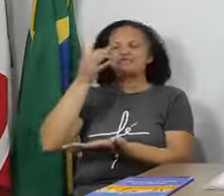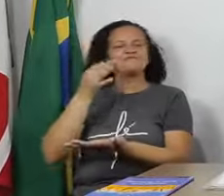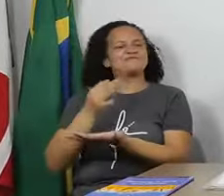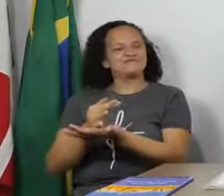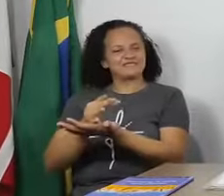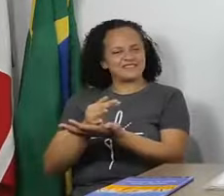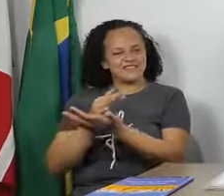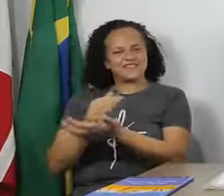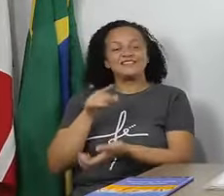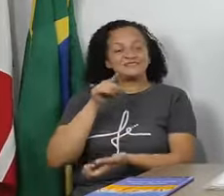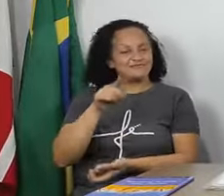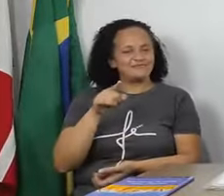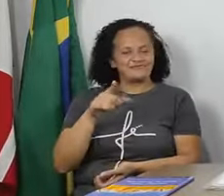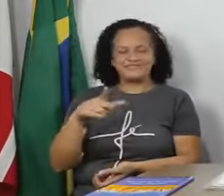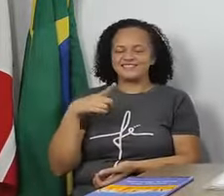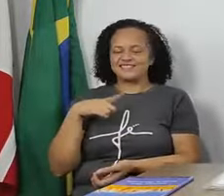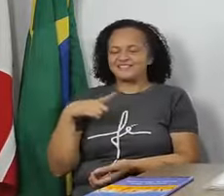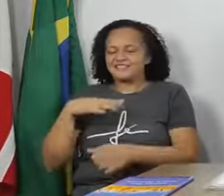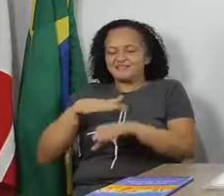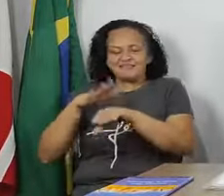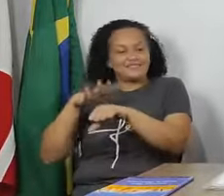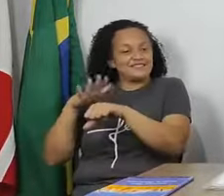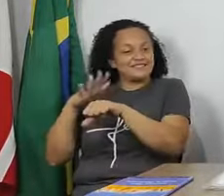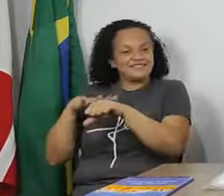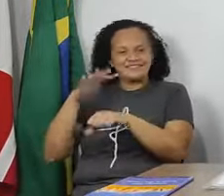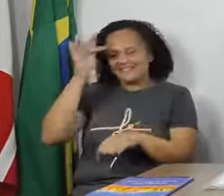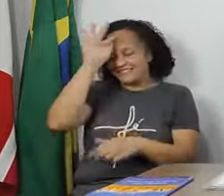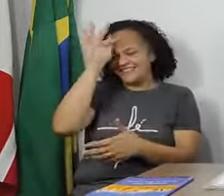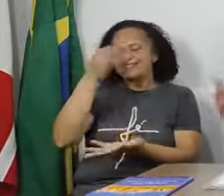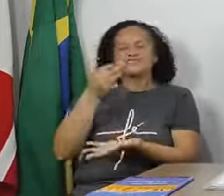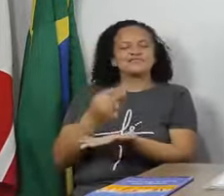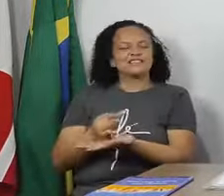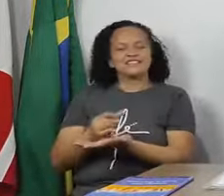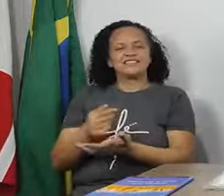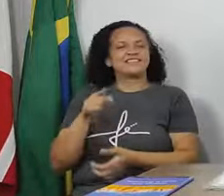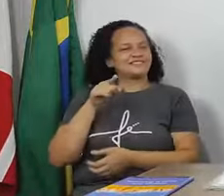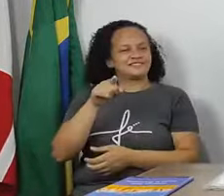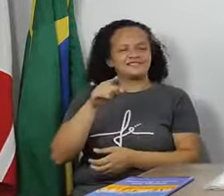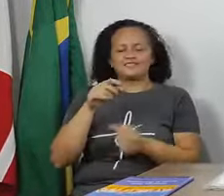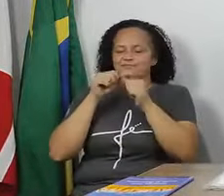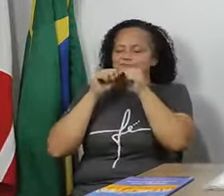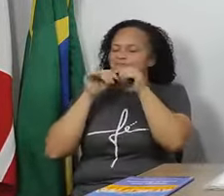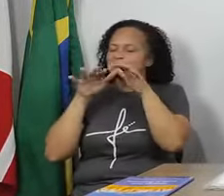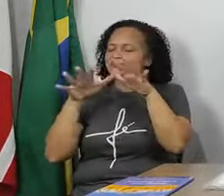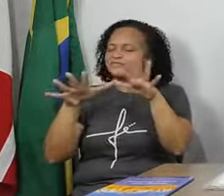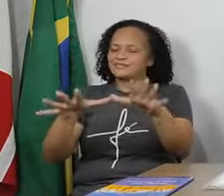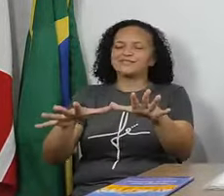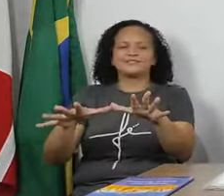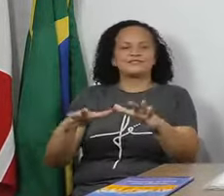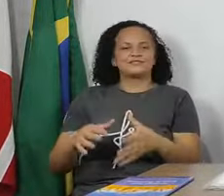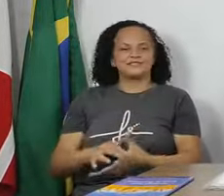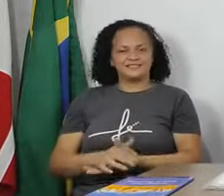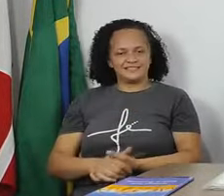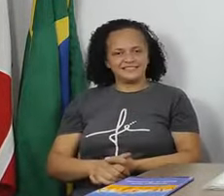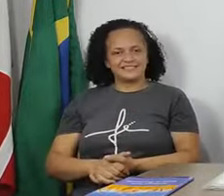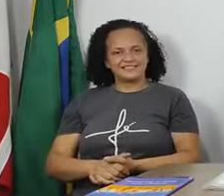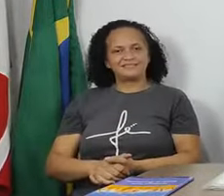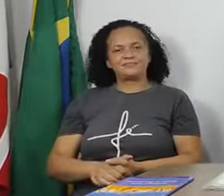venha estimular a sua fé, que você seja grandemente abençoado, abençoada,